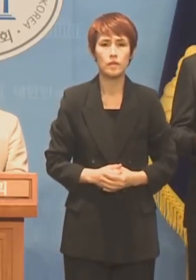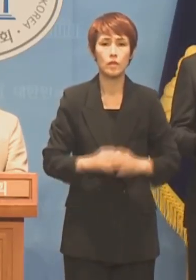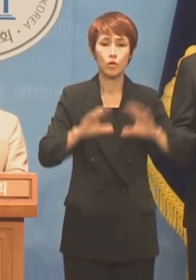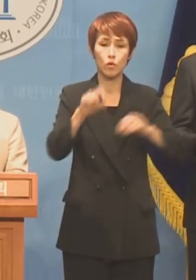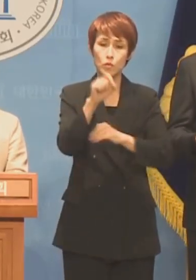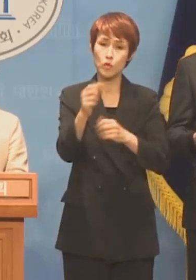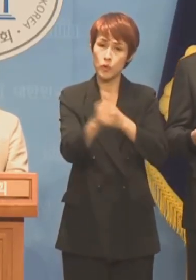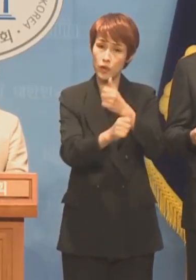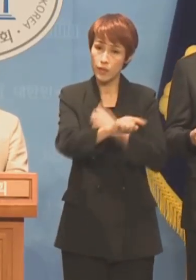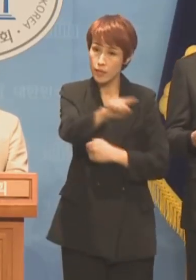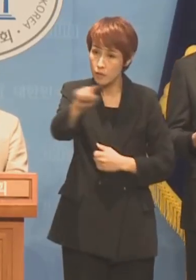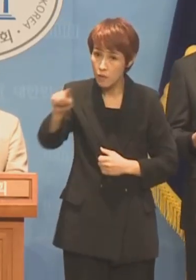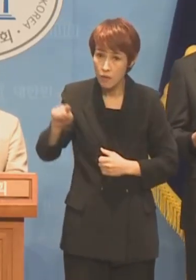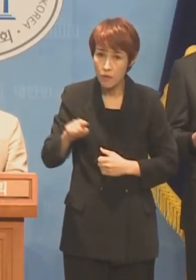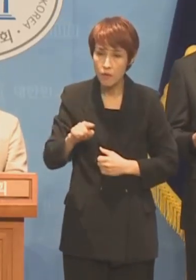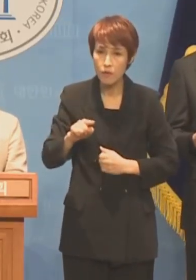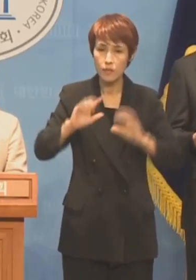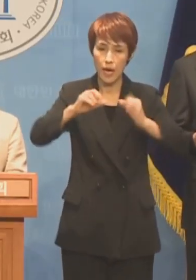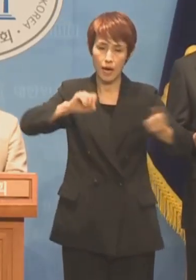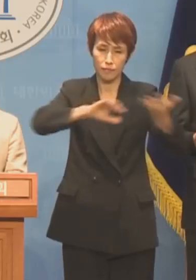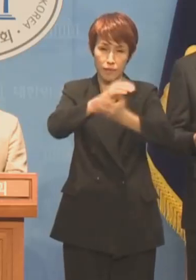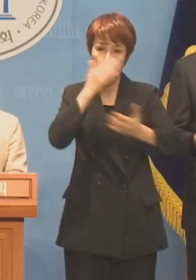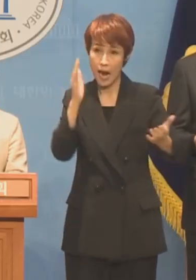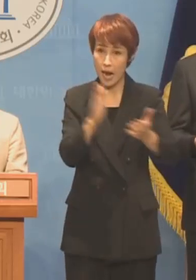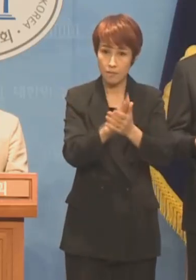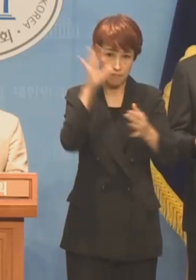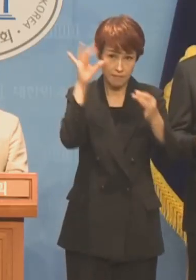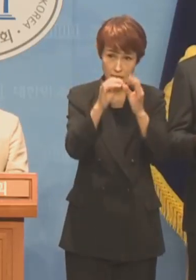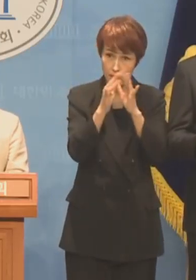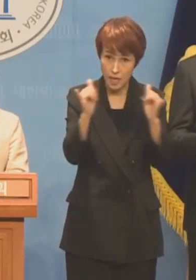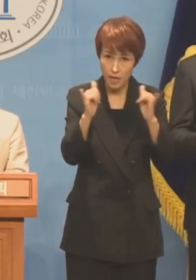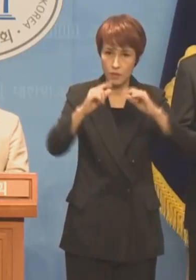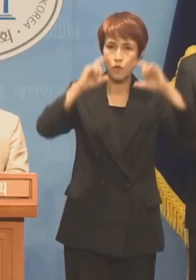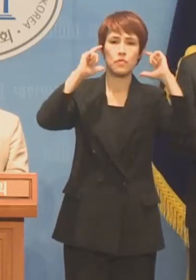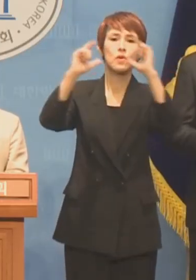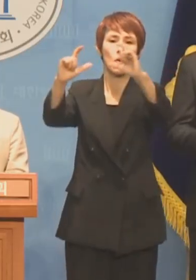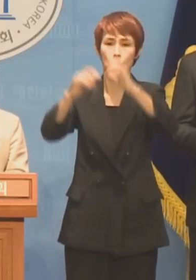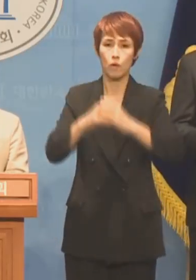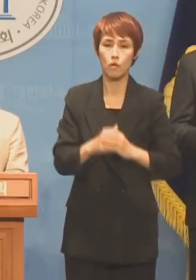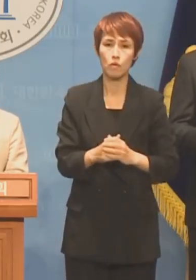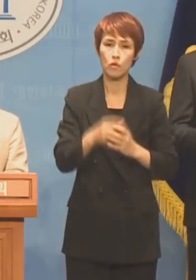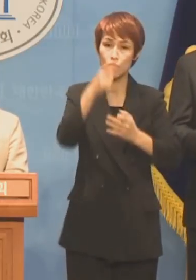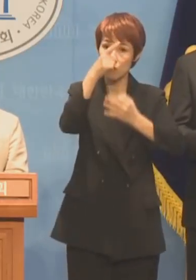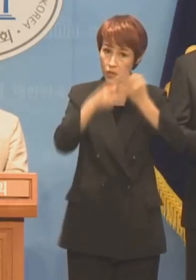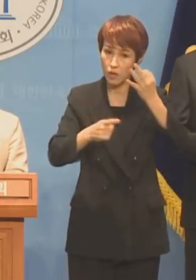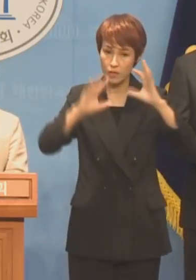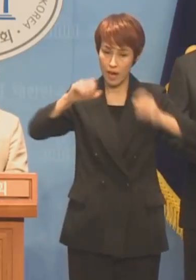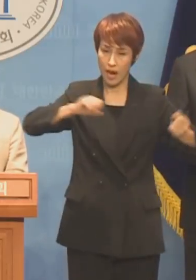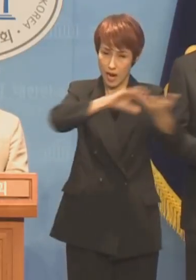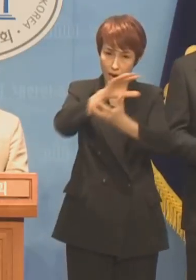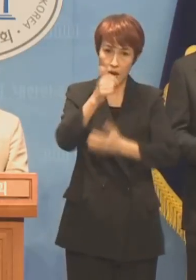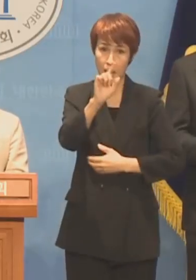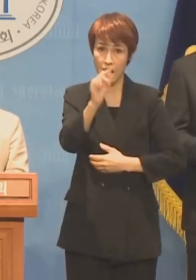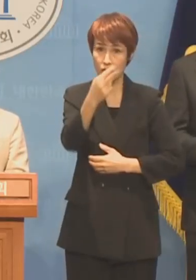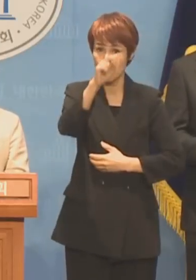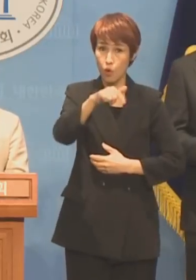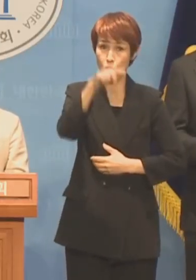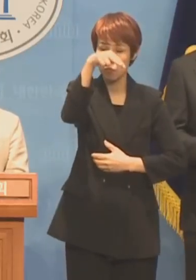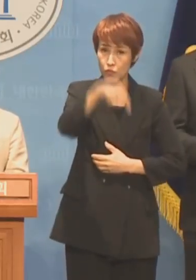국무위원 가운데 내란 동조자들에게 경고합니다. 윤석열 내란 한덕수